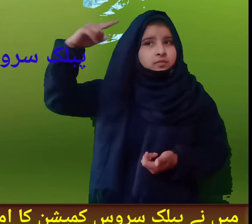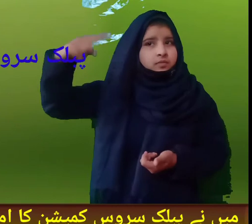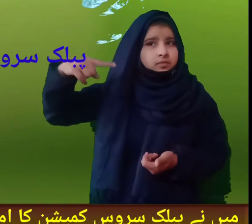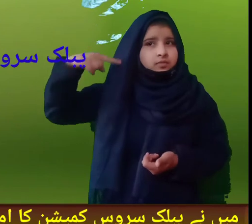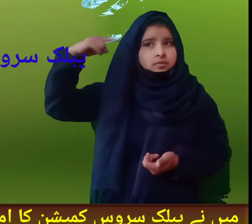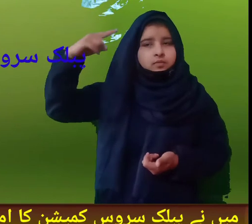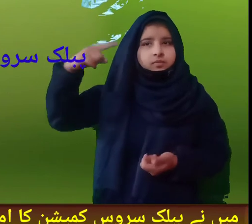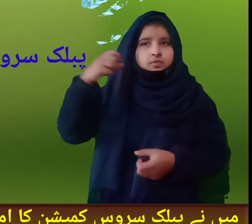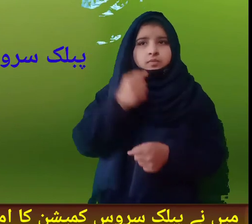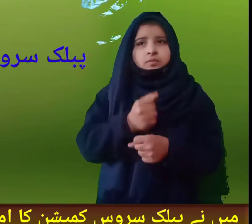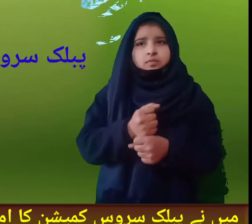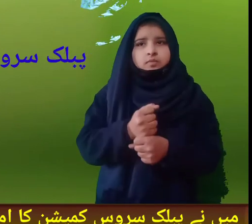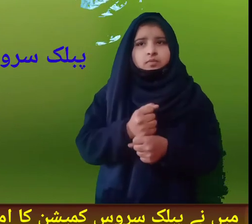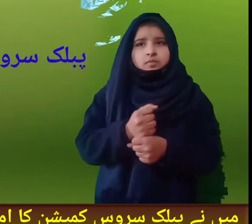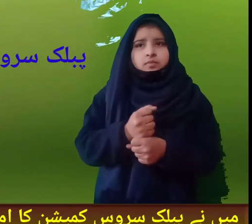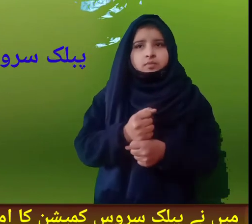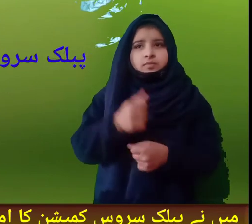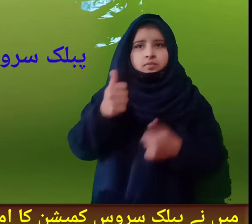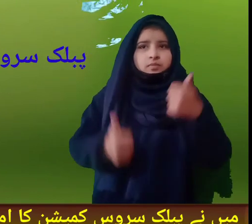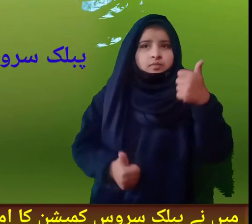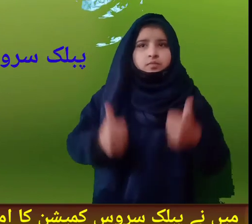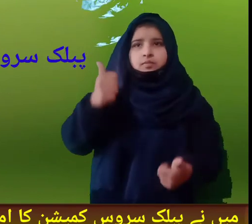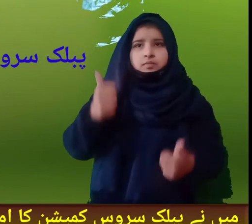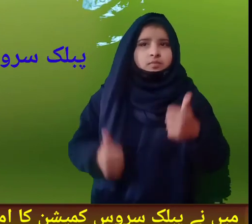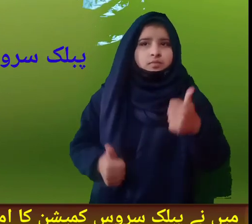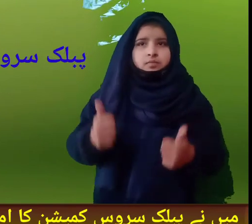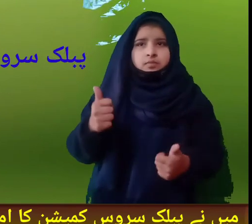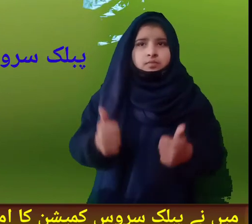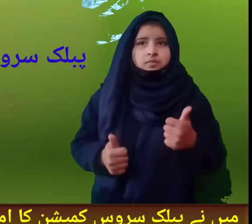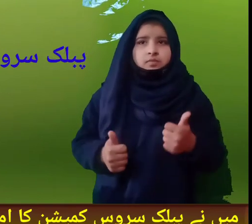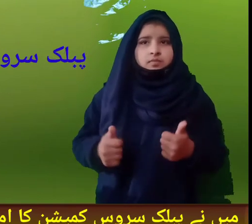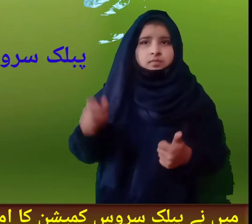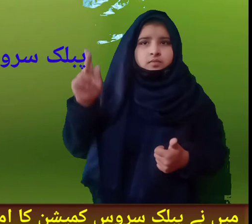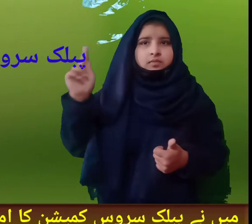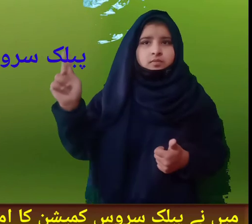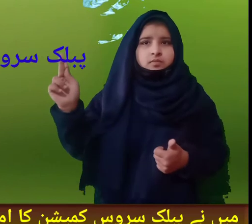पब्लिक सर्विस कमीशन का